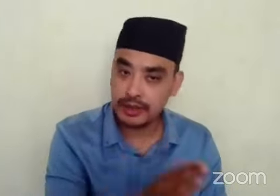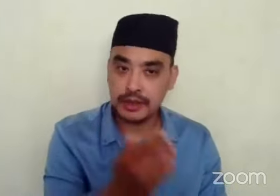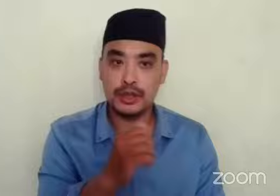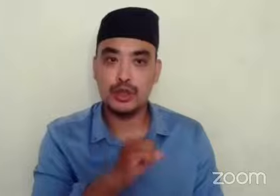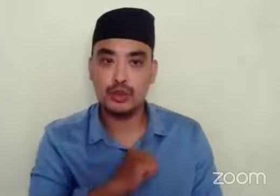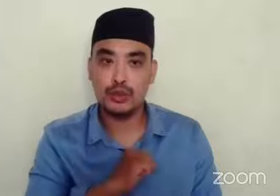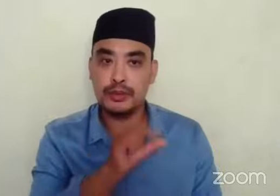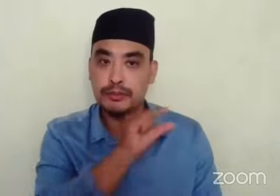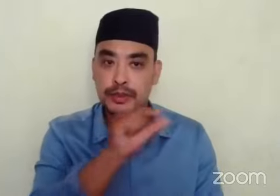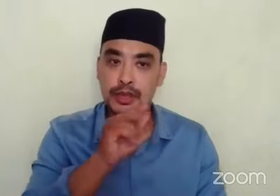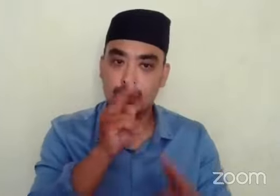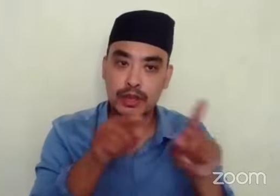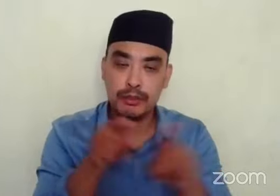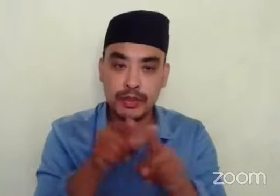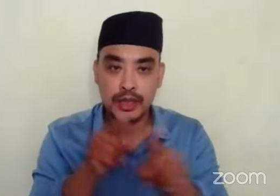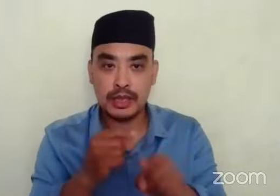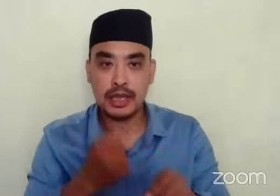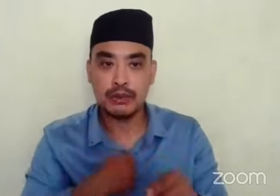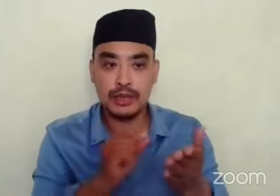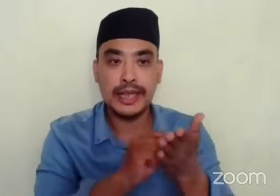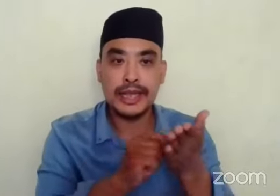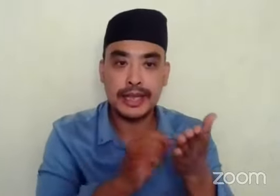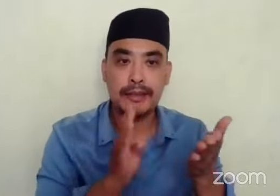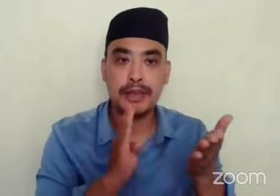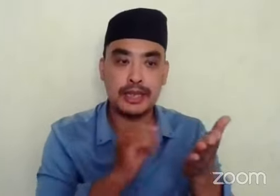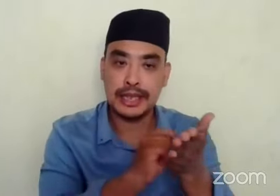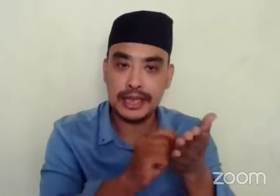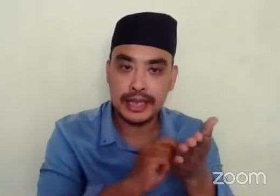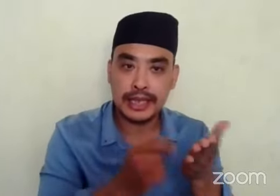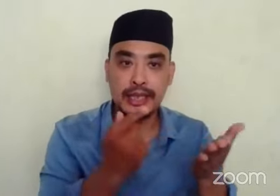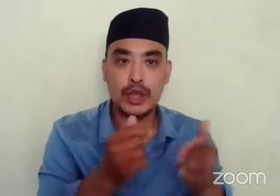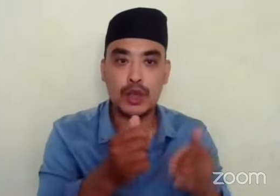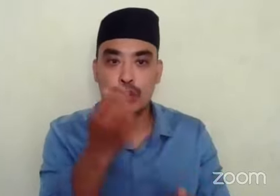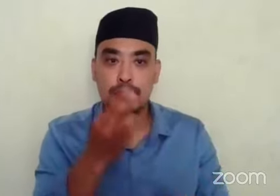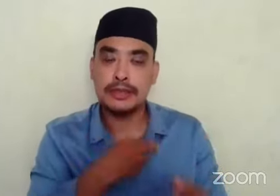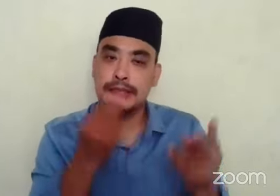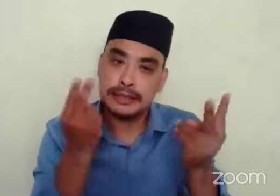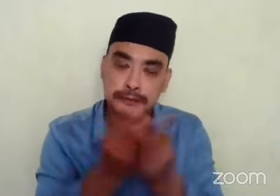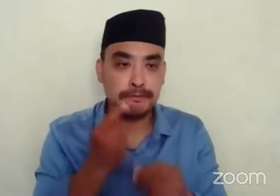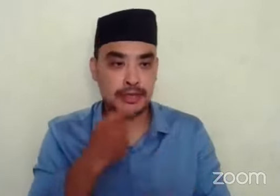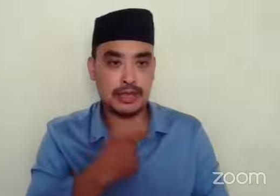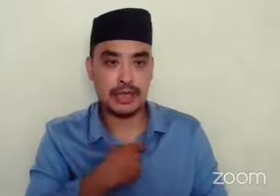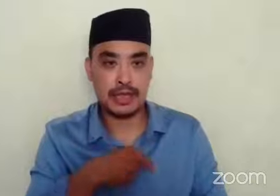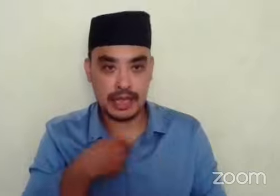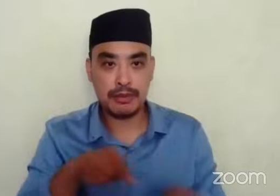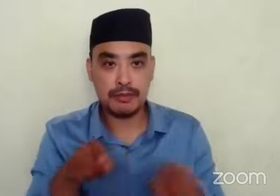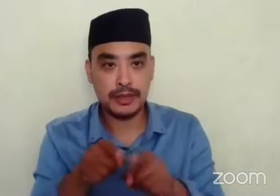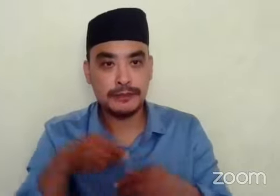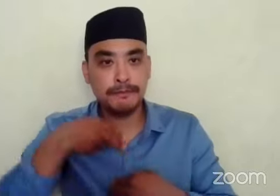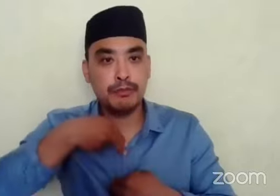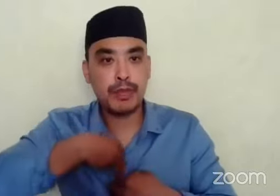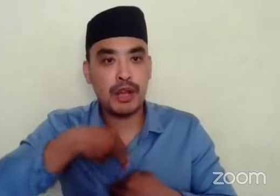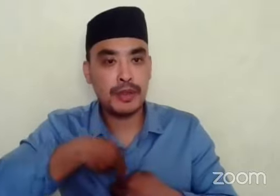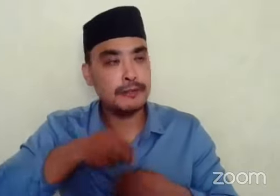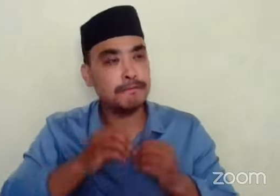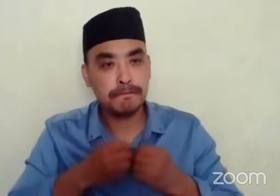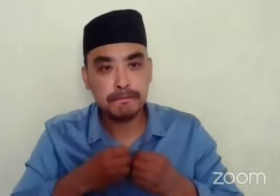यौनका कुराहरूमा चाहिँ हामीले आर्टिकलहरू लेख्ने, अरू जस्तो मानिस हुन् हामी पनि त्यस्तै मानव हौँ भन्ने हाम्रा भावनाहरू प्रस्फुटन